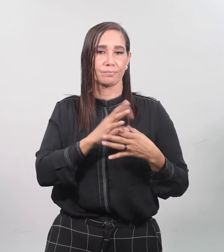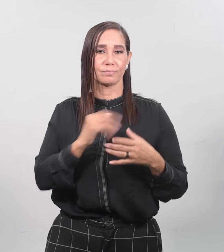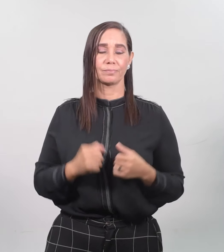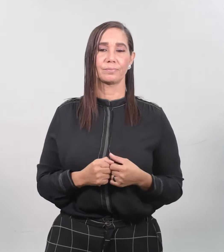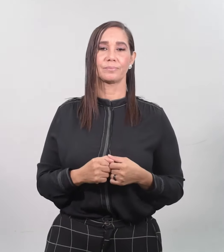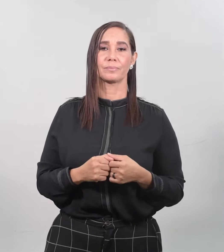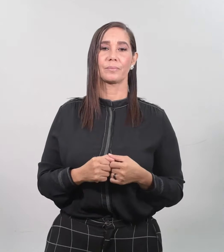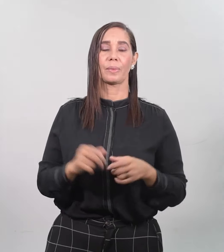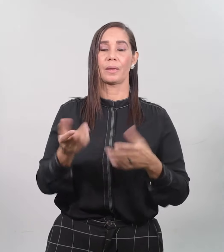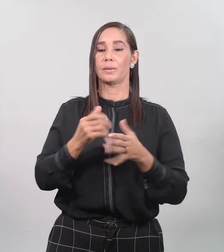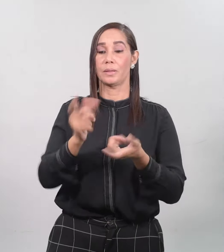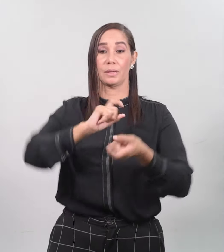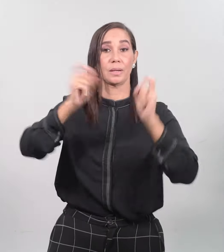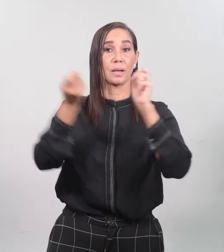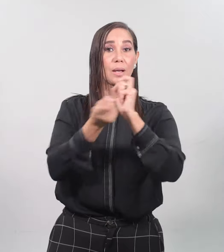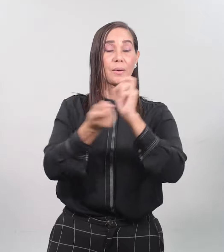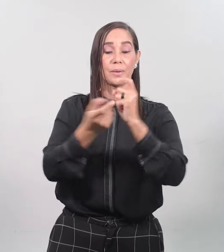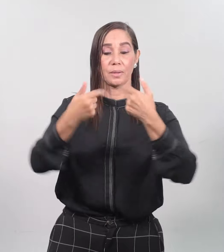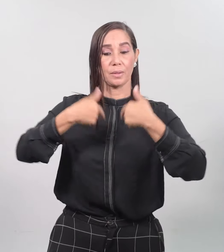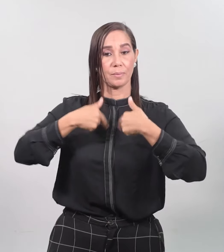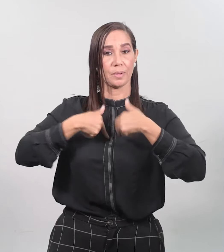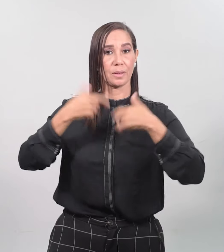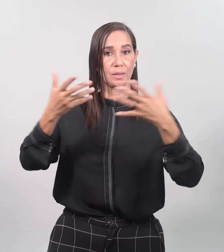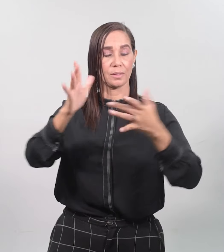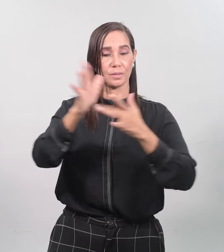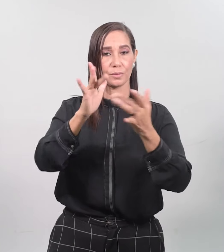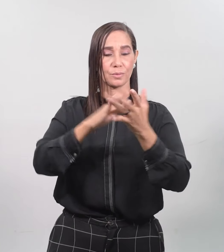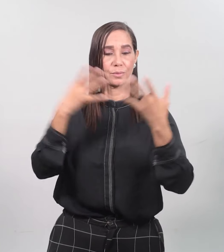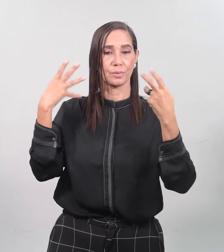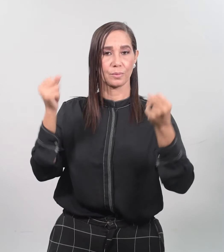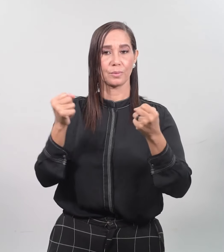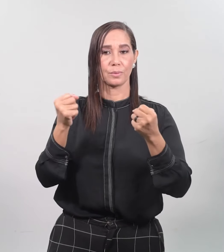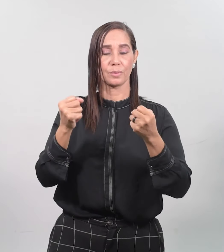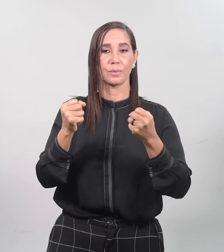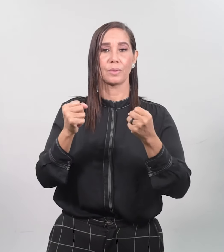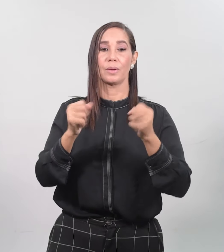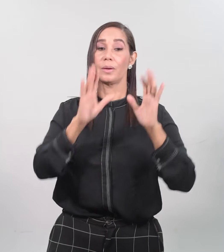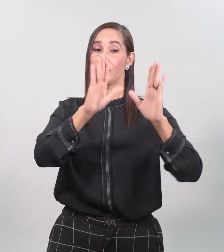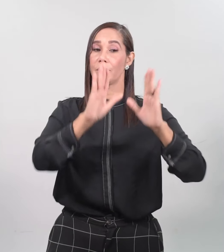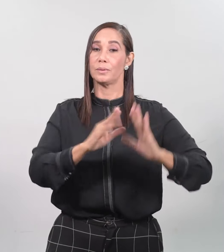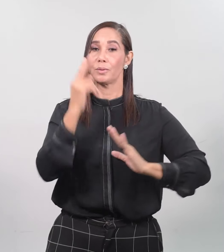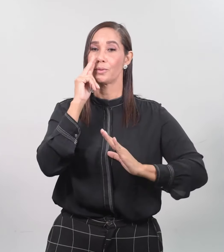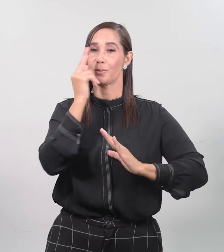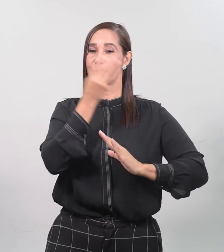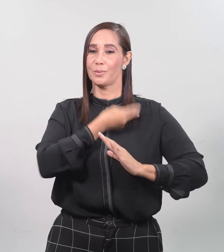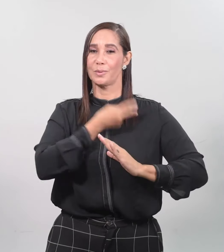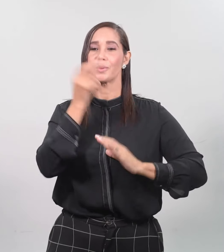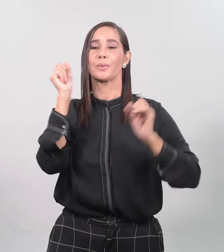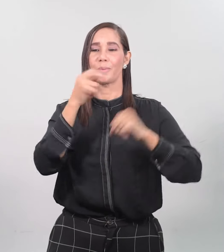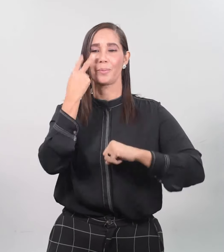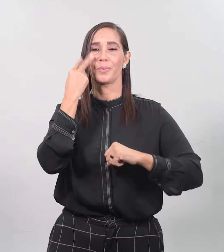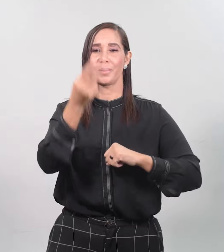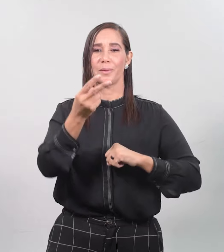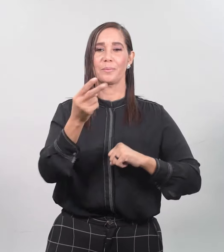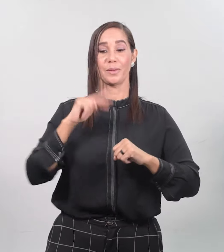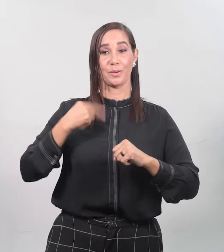ni convertirse para que yo los cure. Dichosos vuestros ojos porque ven, y vuestros oídos porque